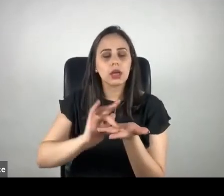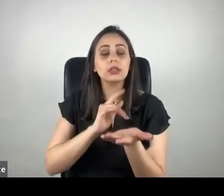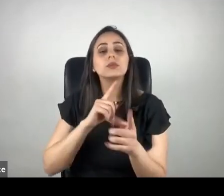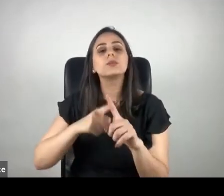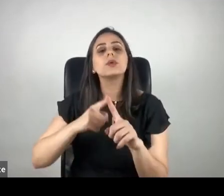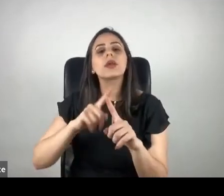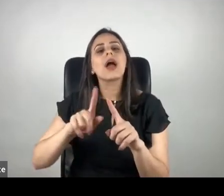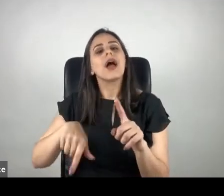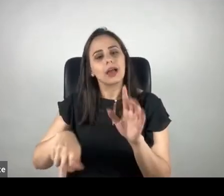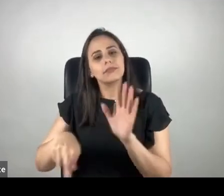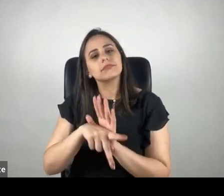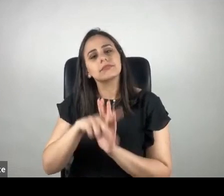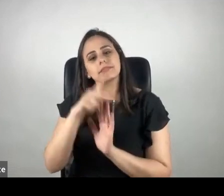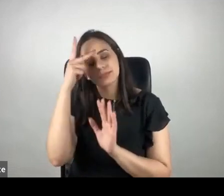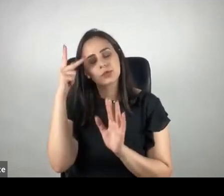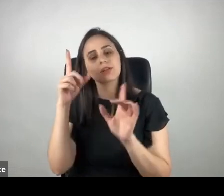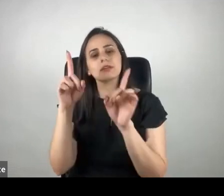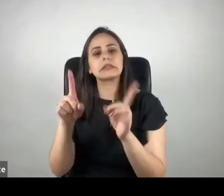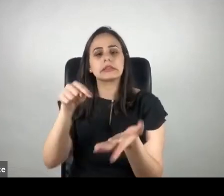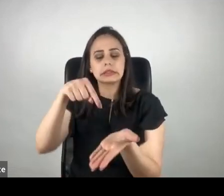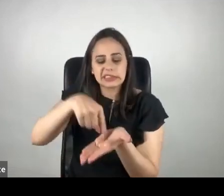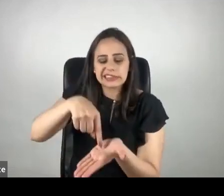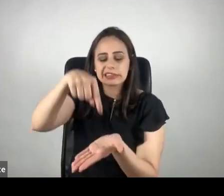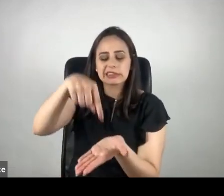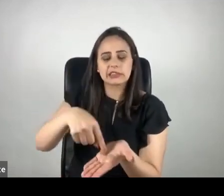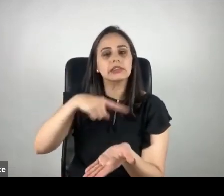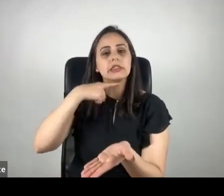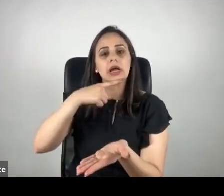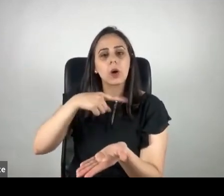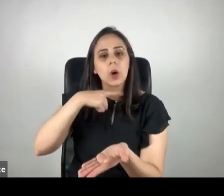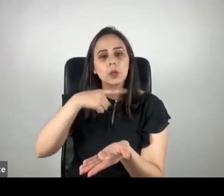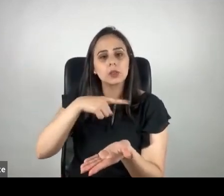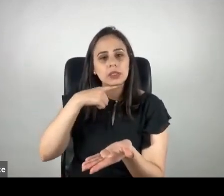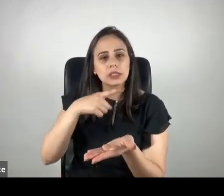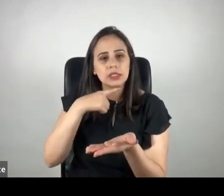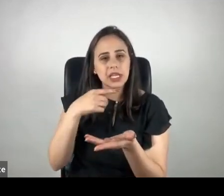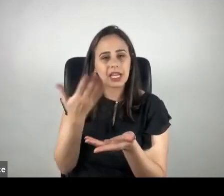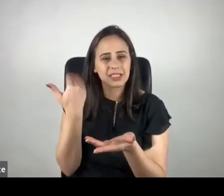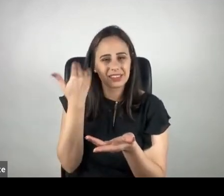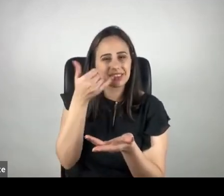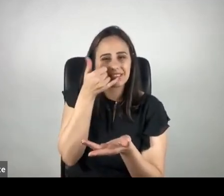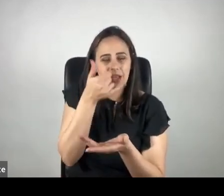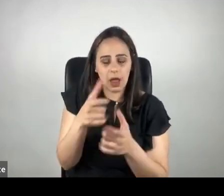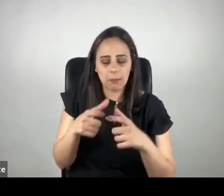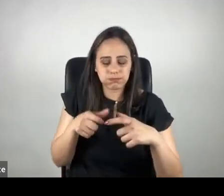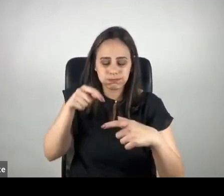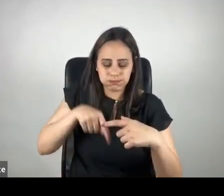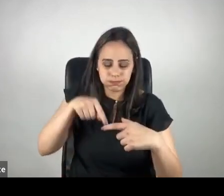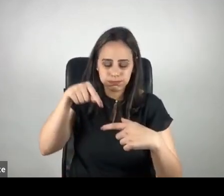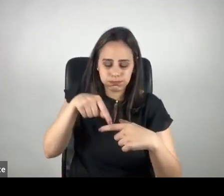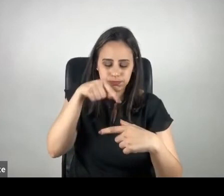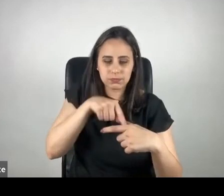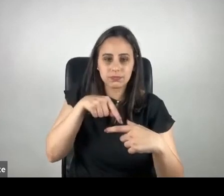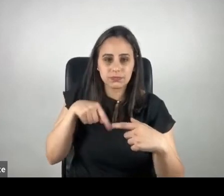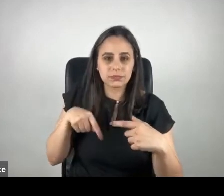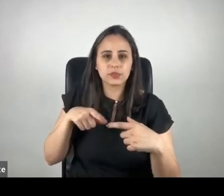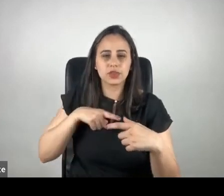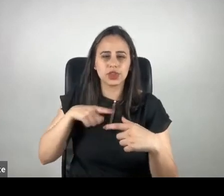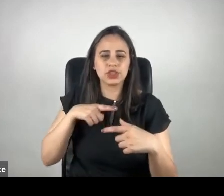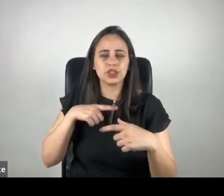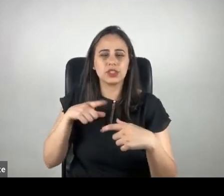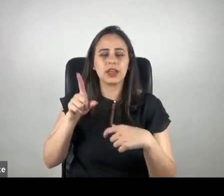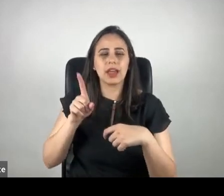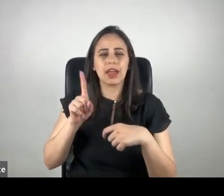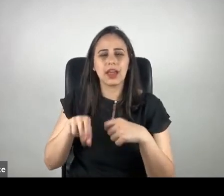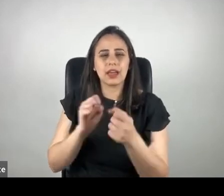com deficiência que não conseguia apertar teclas de Nokia e BlackBerry. Tinha uma síndrome chamada síndrome